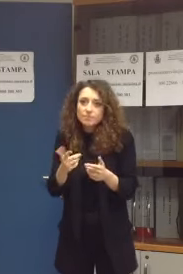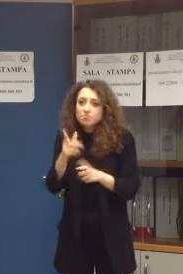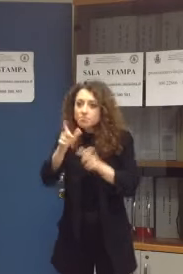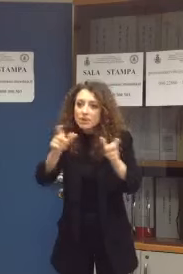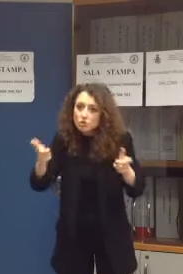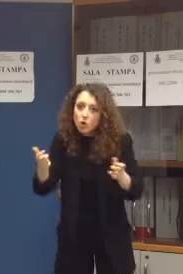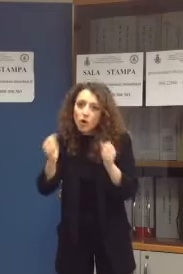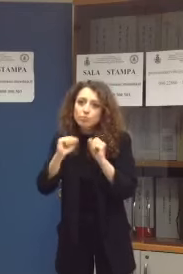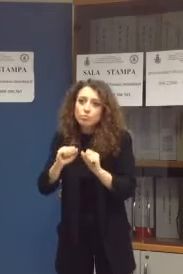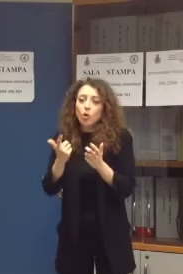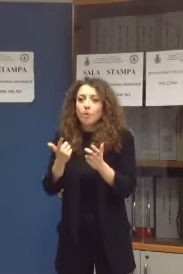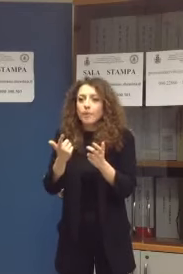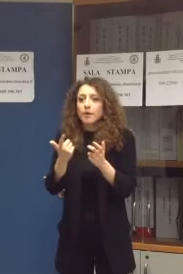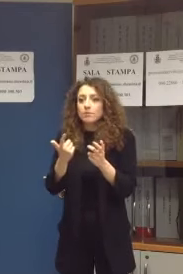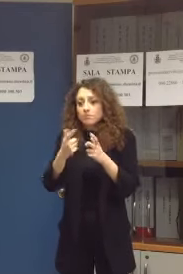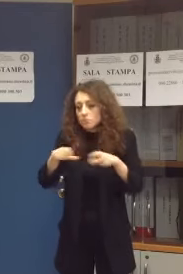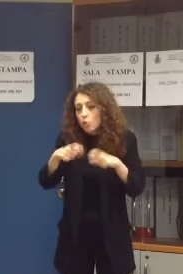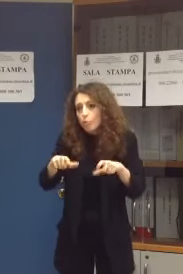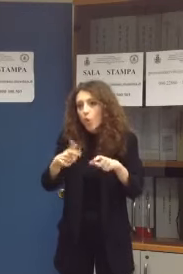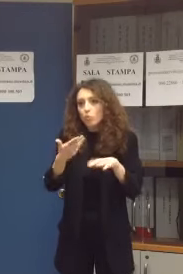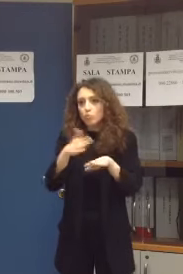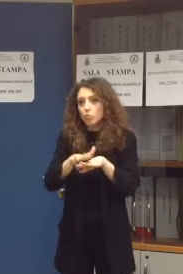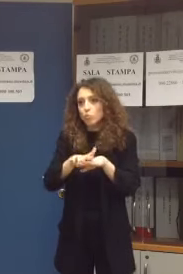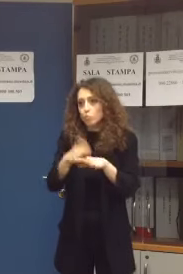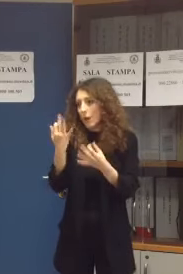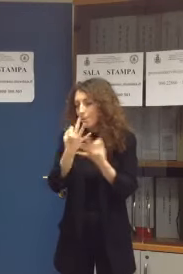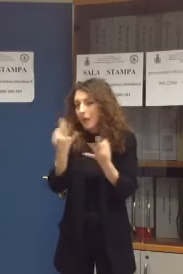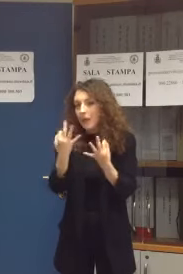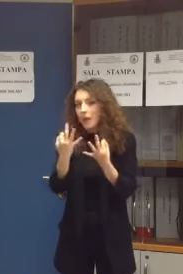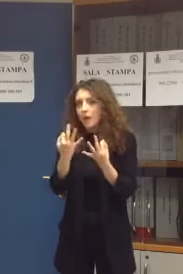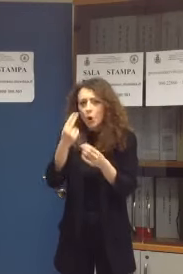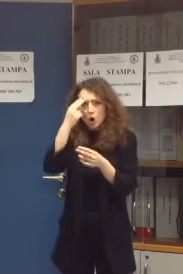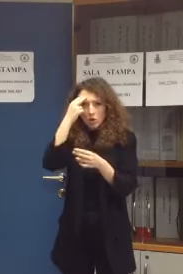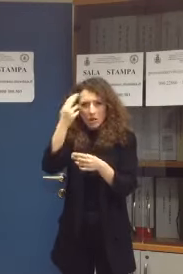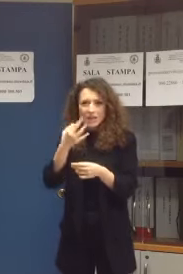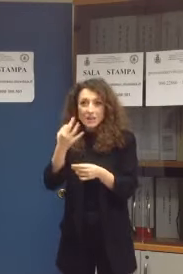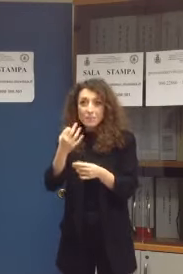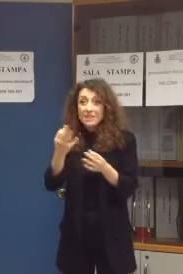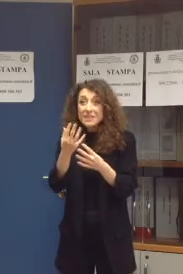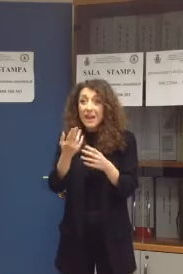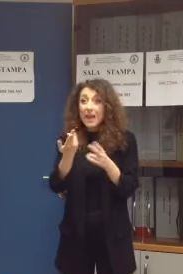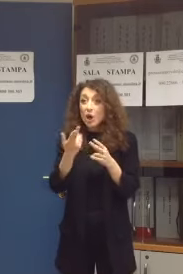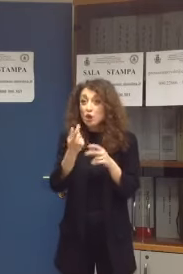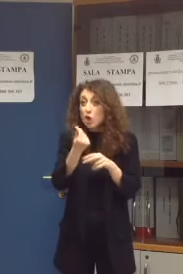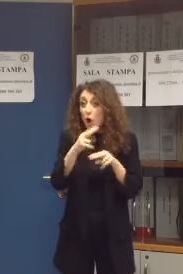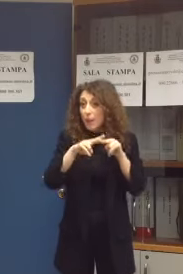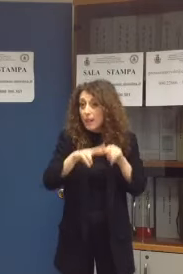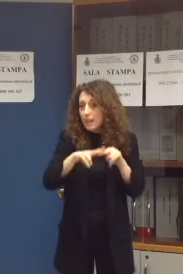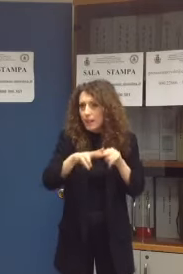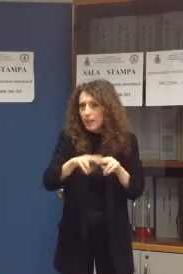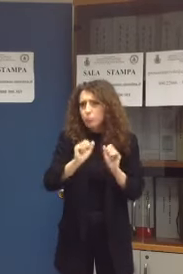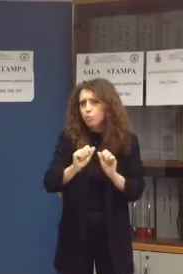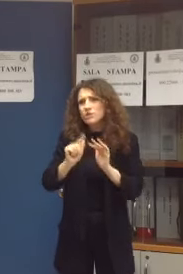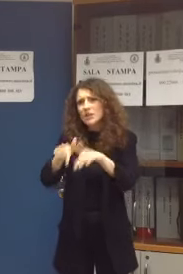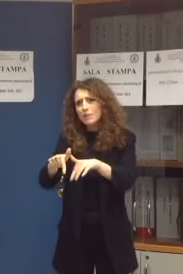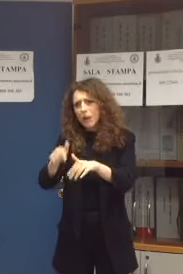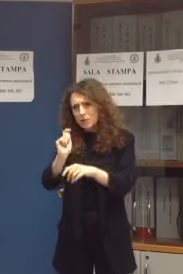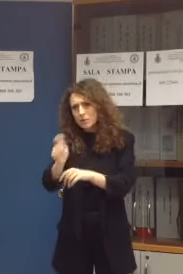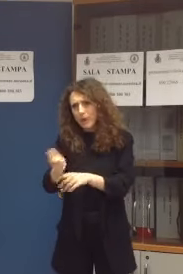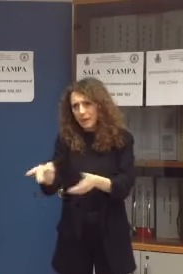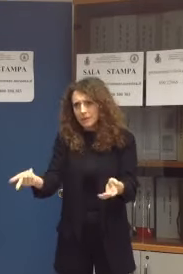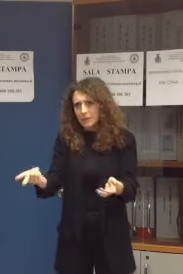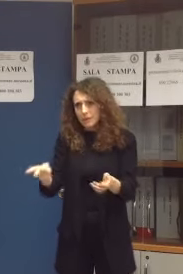poter sfruttare al massimo il coupon. Quindi ricordatevi che comunque se rimane qualche somma può essere spesa nella settimana successiva, non